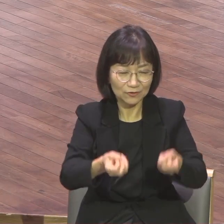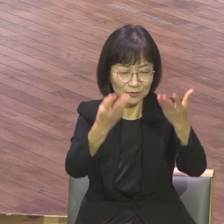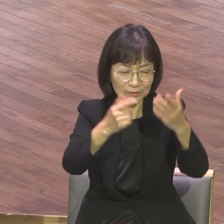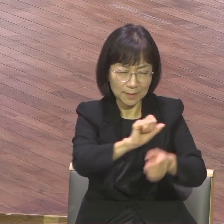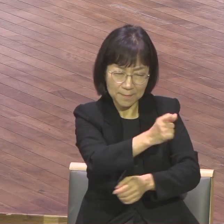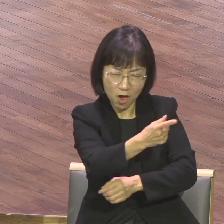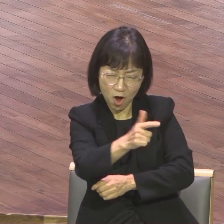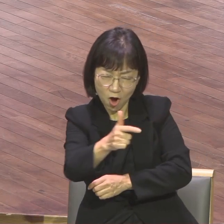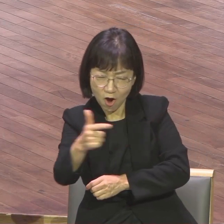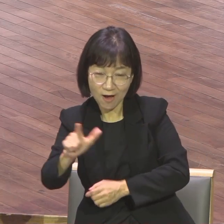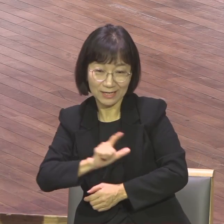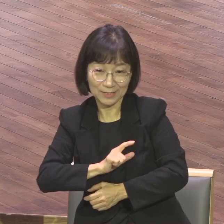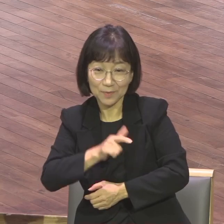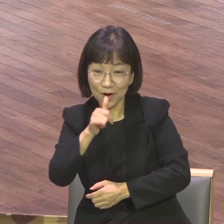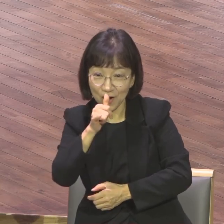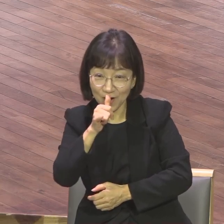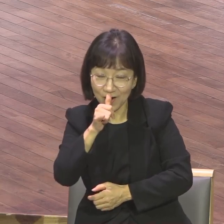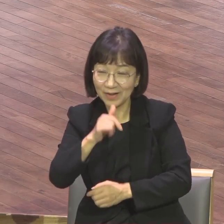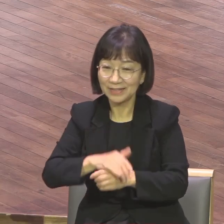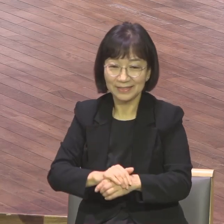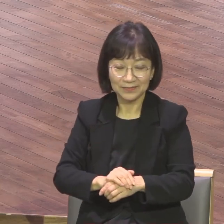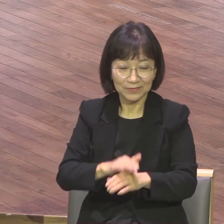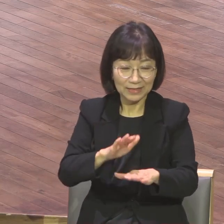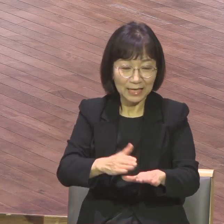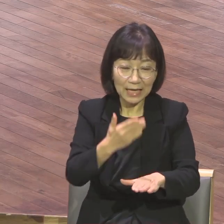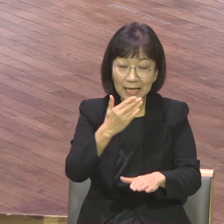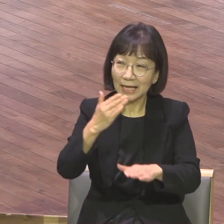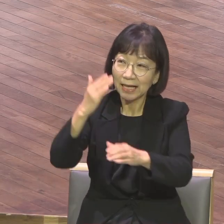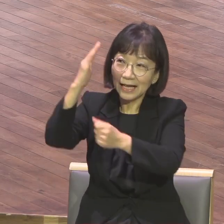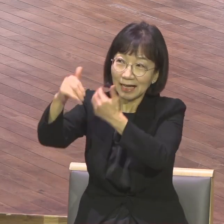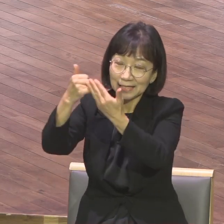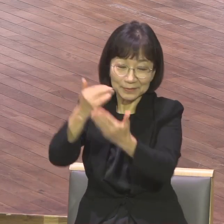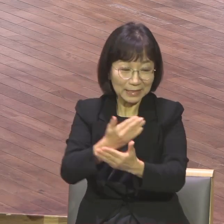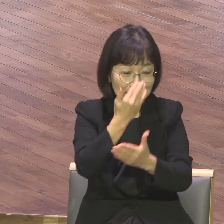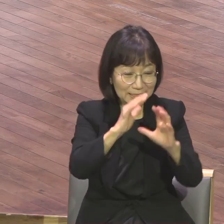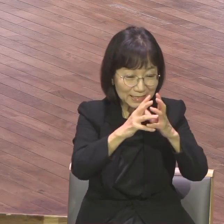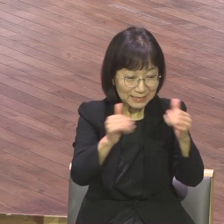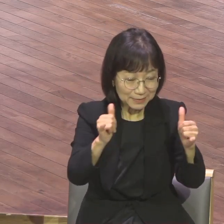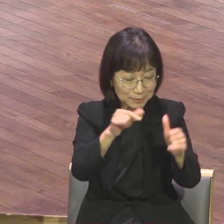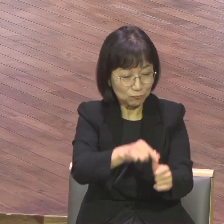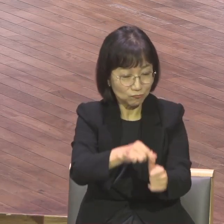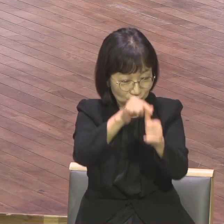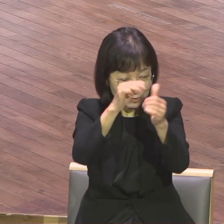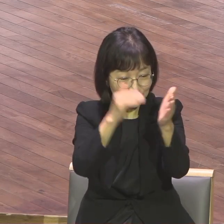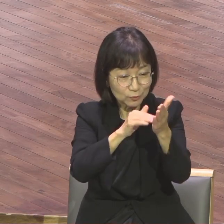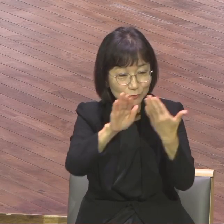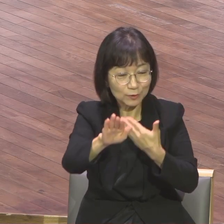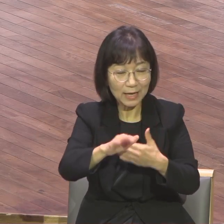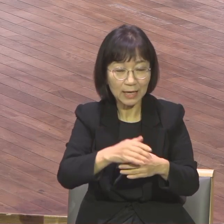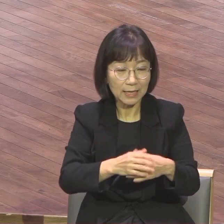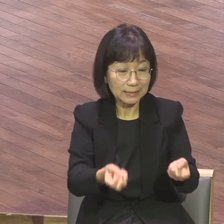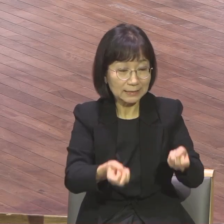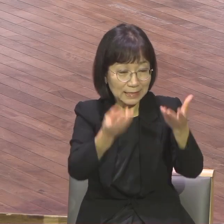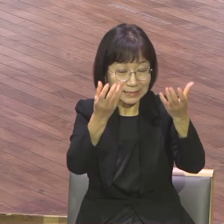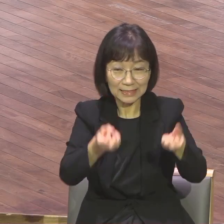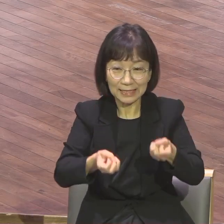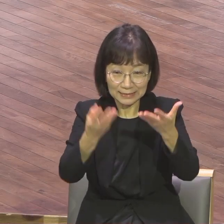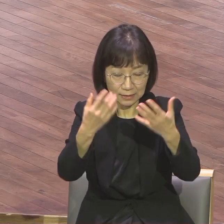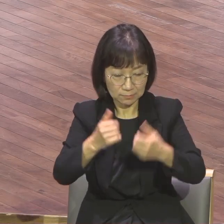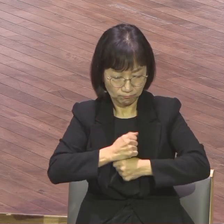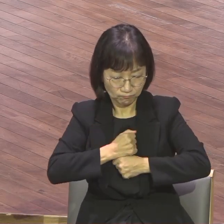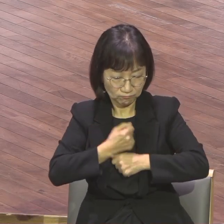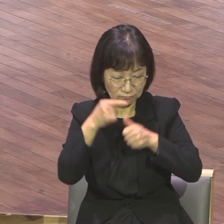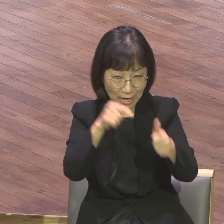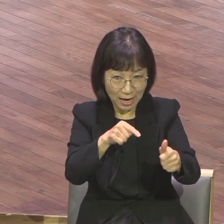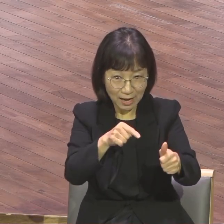이스라엘 백성들이 선택받은 이스라엘 백성들에게 이런 절기를 지키라고 하나님께서 모세를